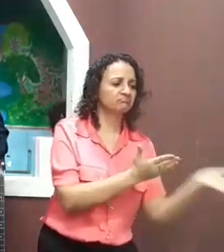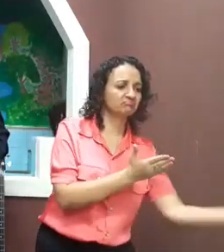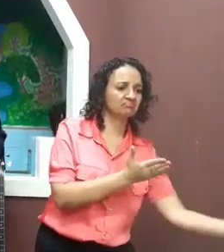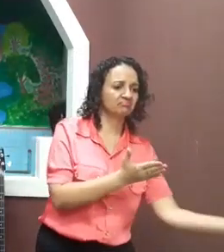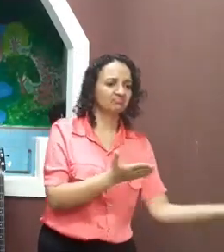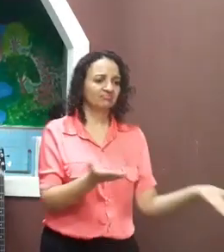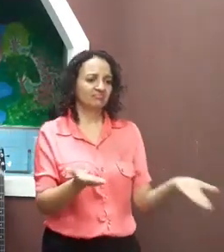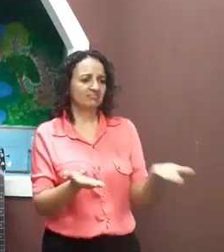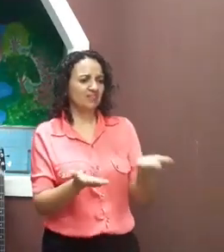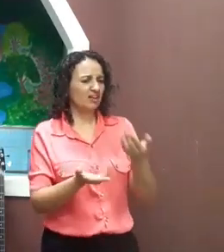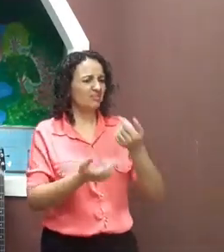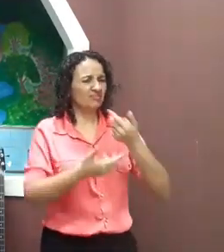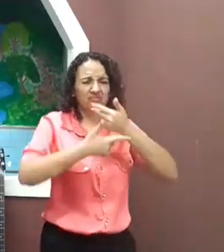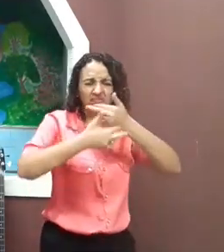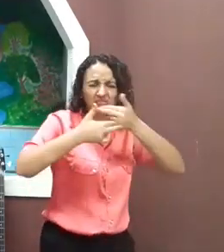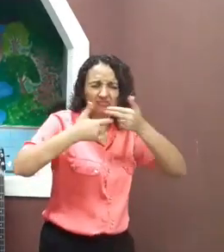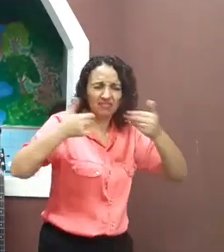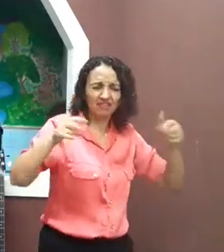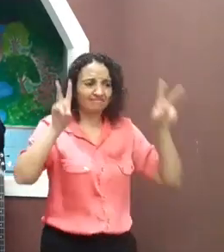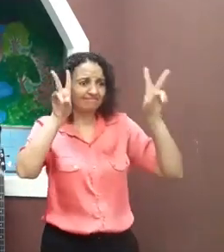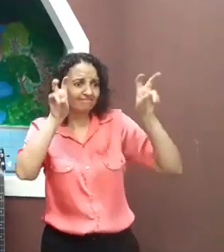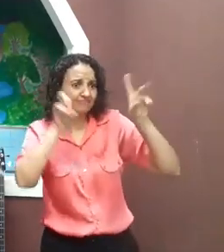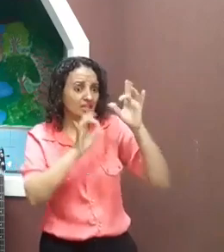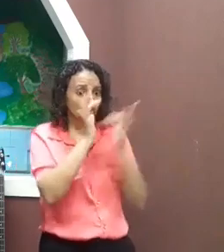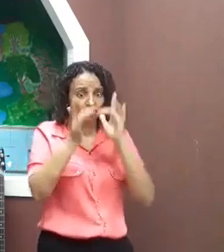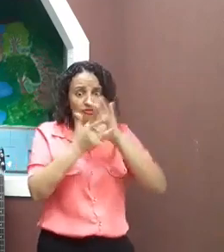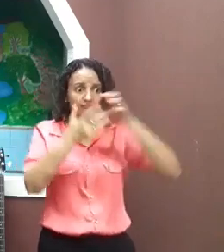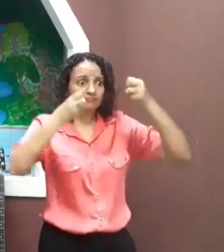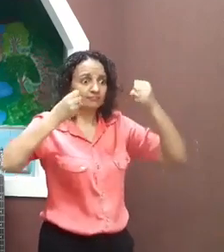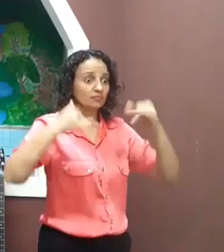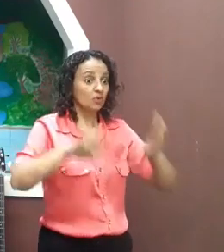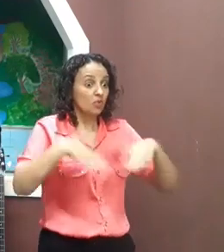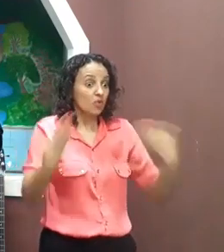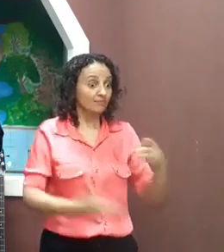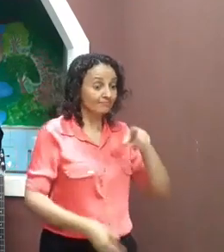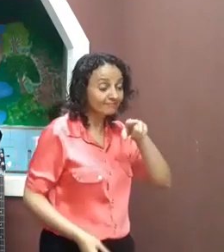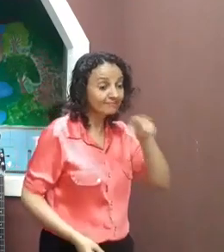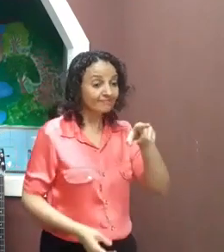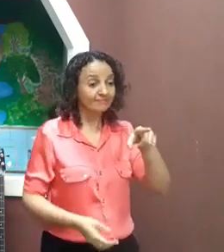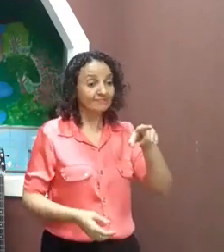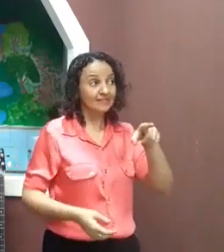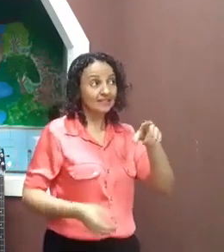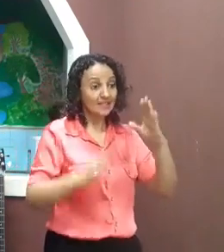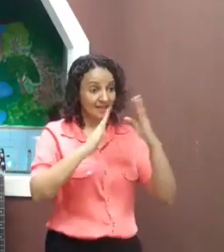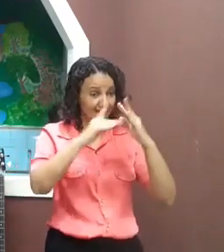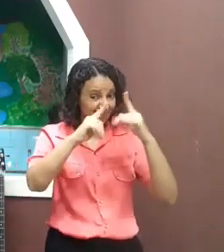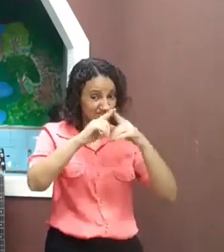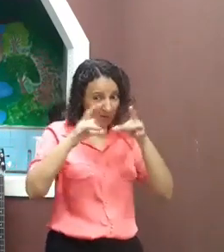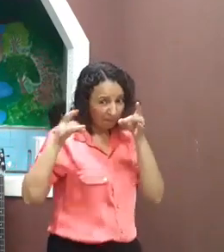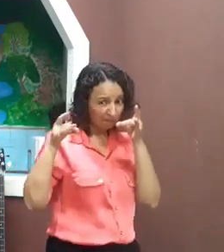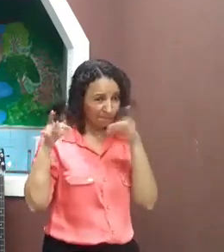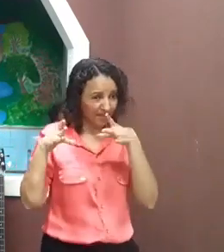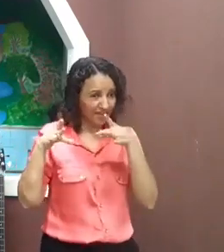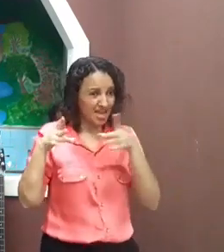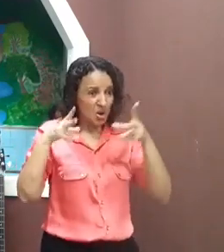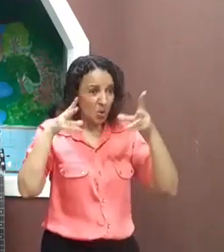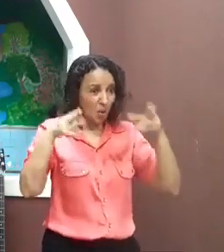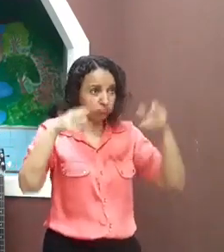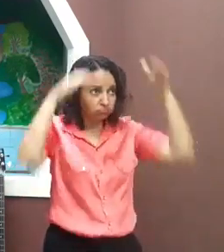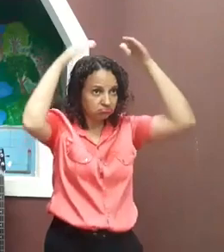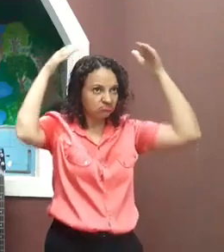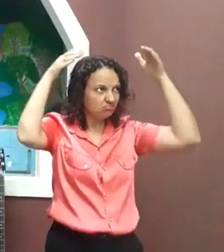várias metáforas que Jesus fala da igreja dele. Quando você abandona isso, você abandona a proteção. Seria a mesma